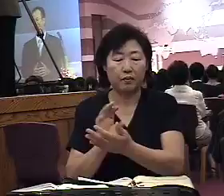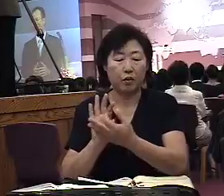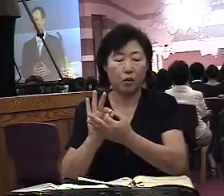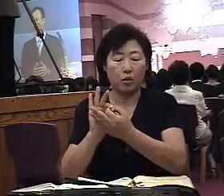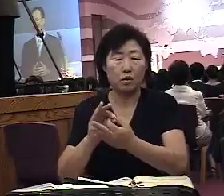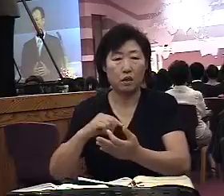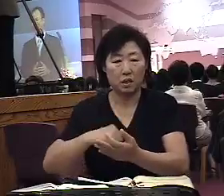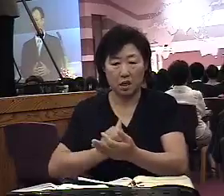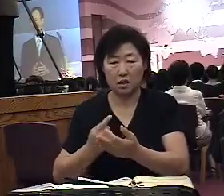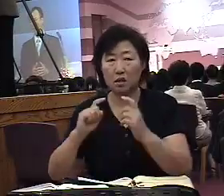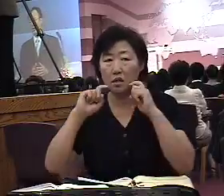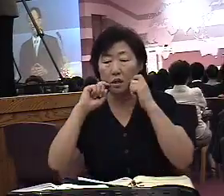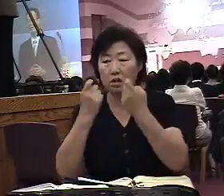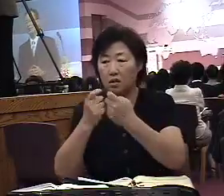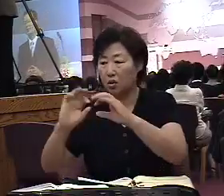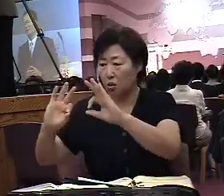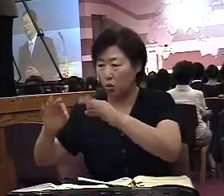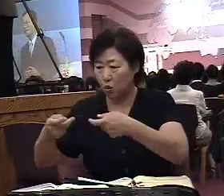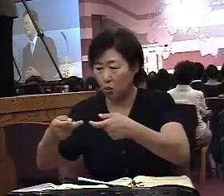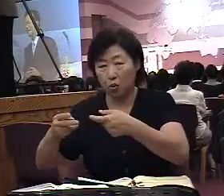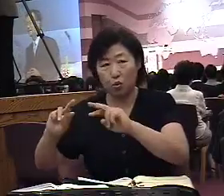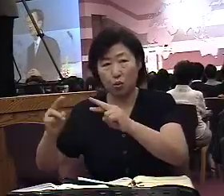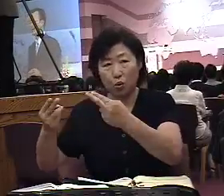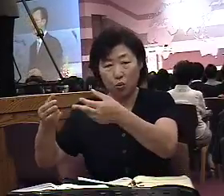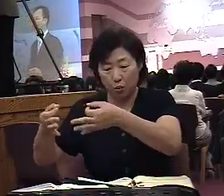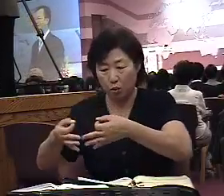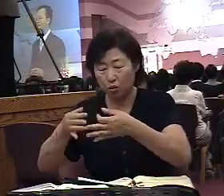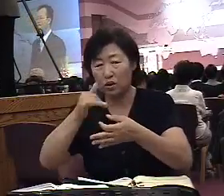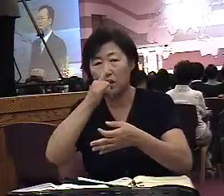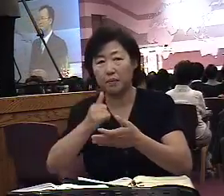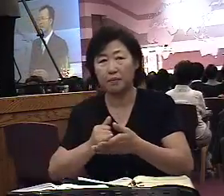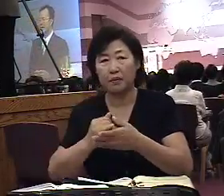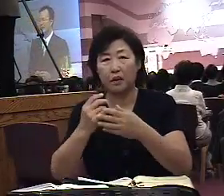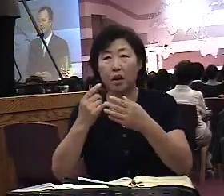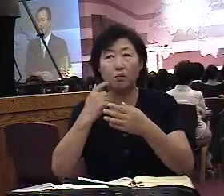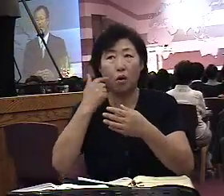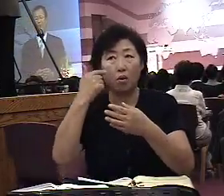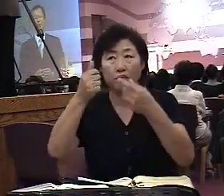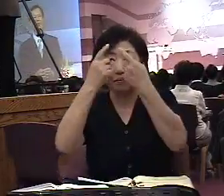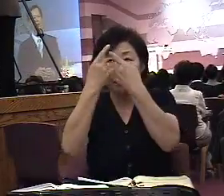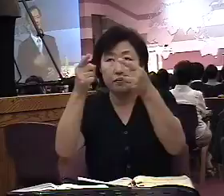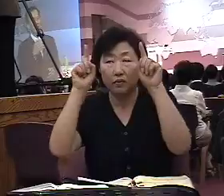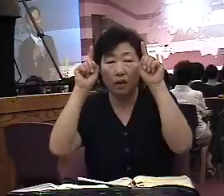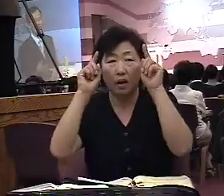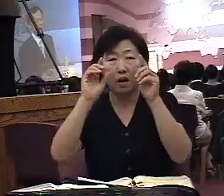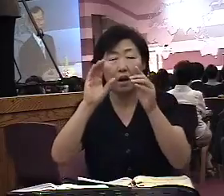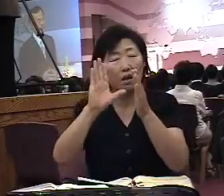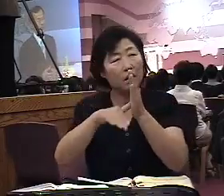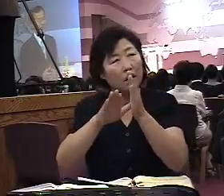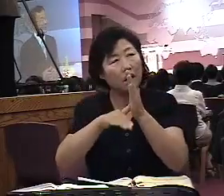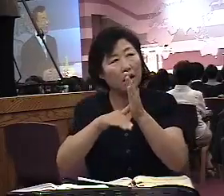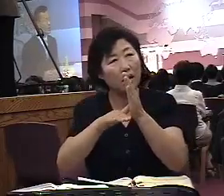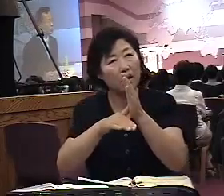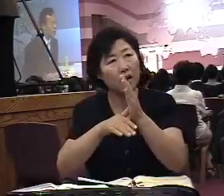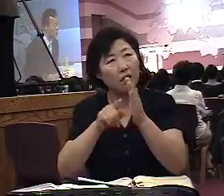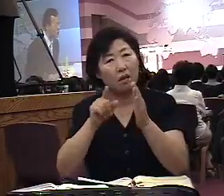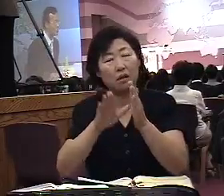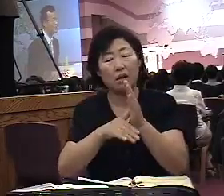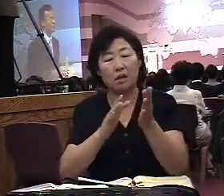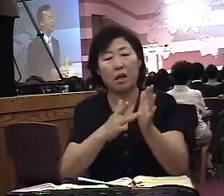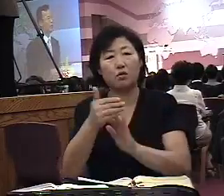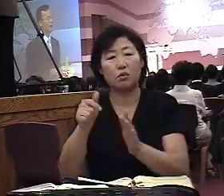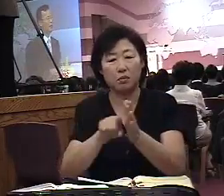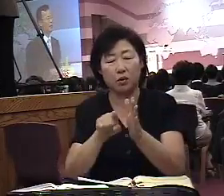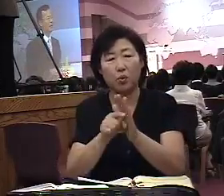것입니다. 제가 대학 시절 때 기억이 나네. 한때 참 큰 죄에 살고 있었습니다. 그때 이미 예수님을